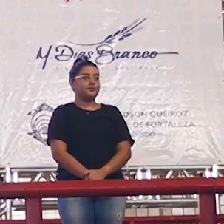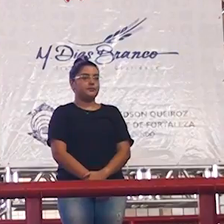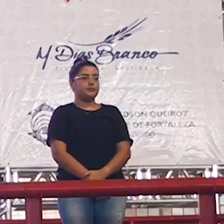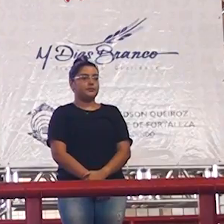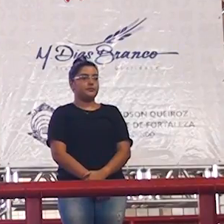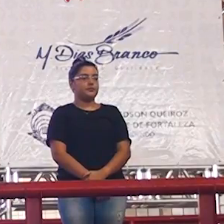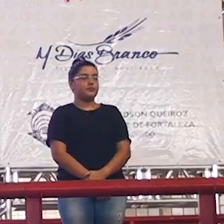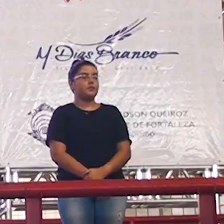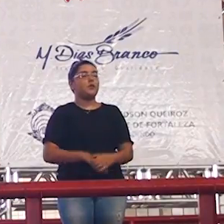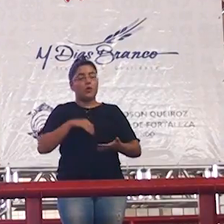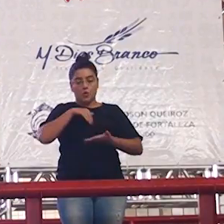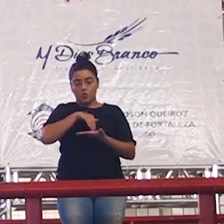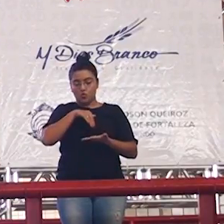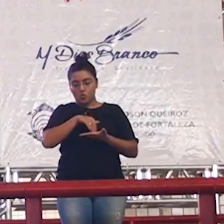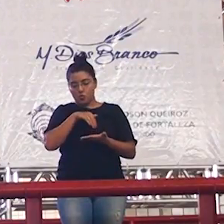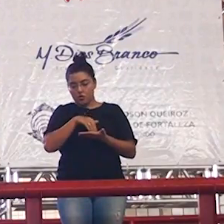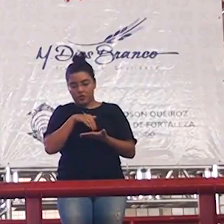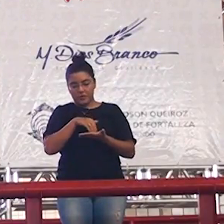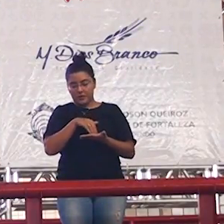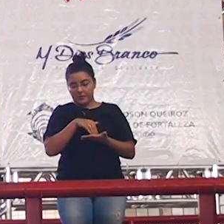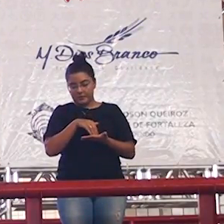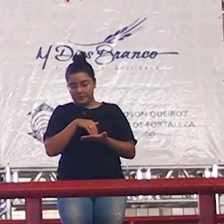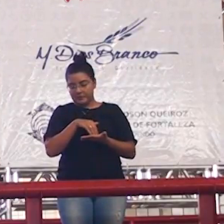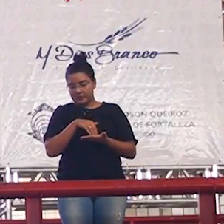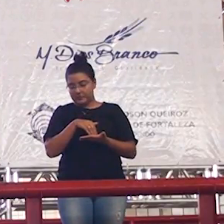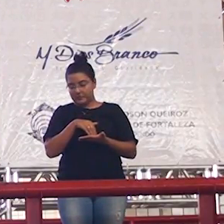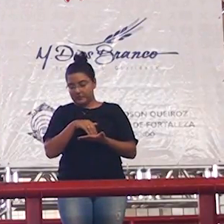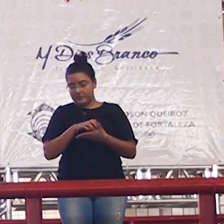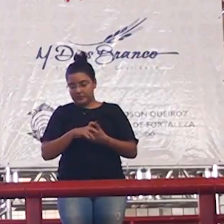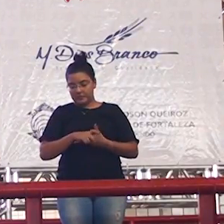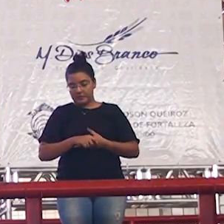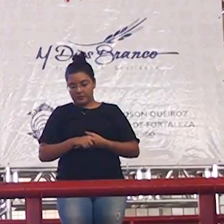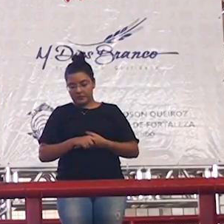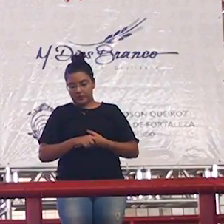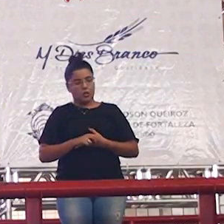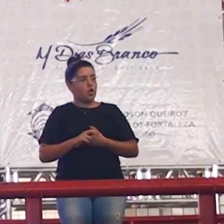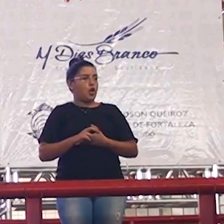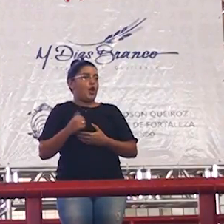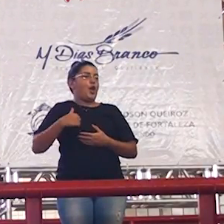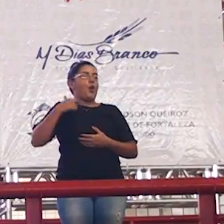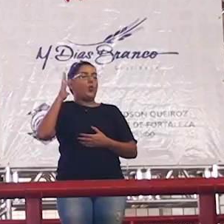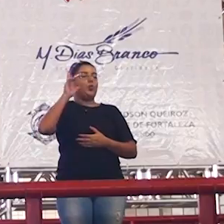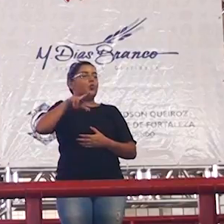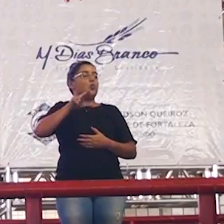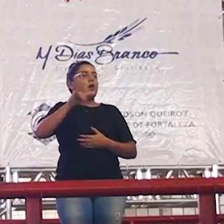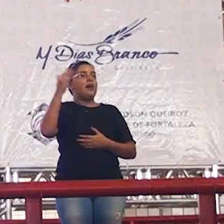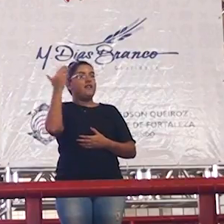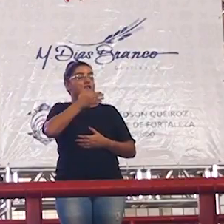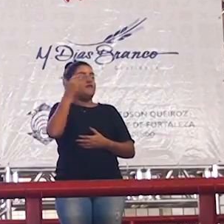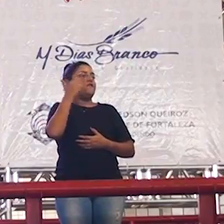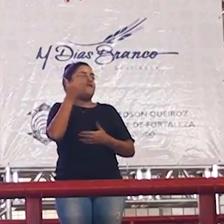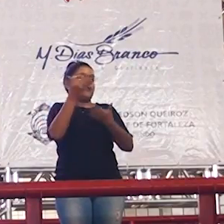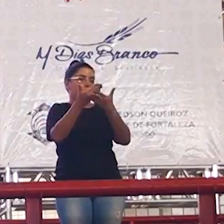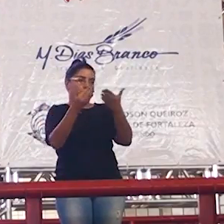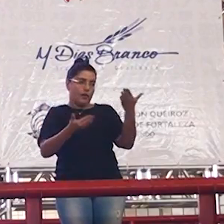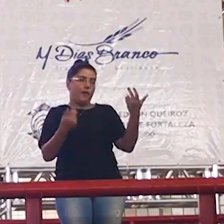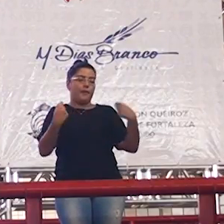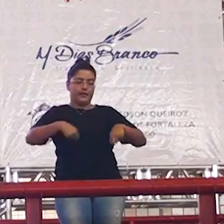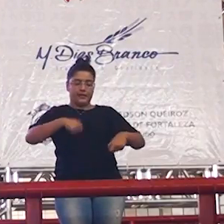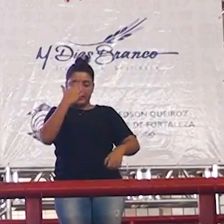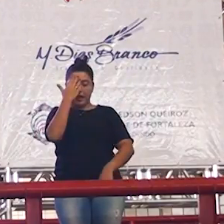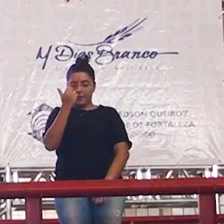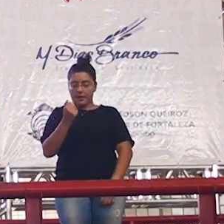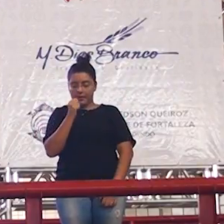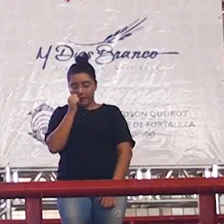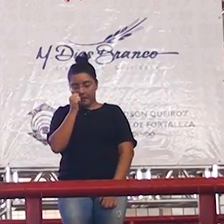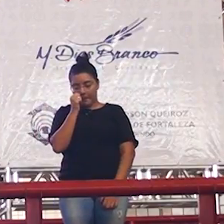Essa última aqui cai menos. Na verdade, ela nunca caiu, certo? Mas vale a pena saber,